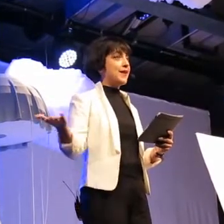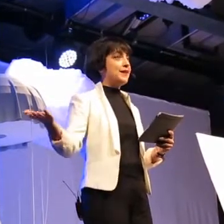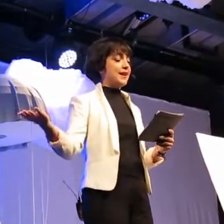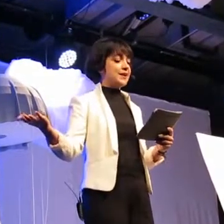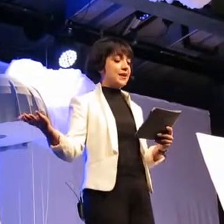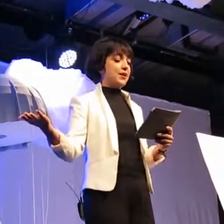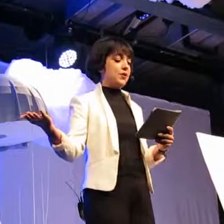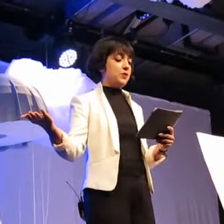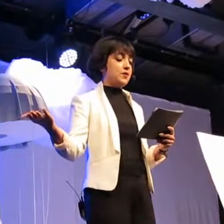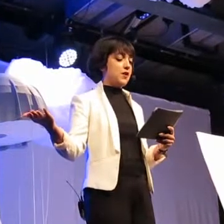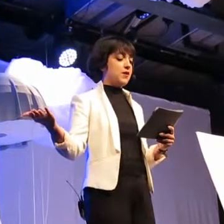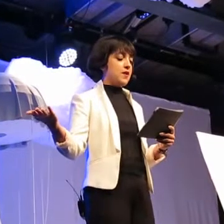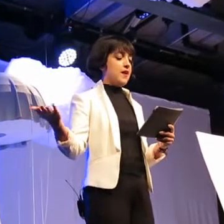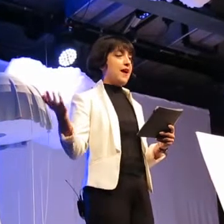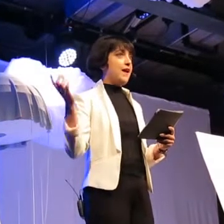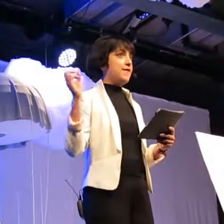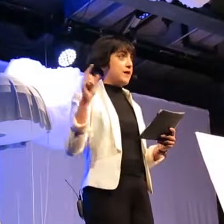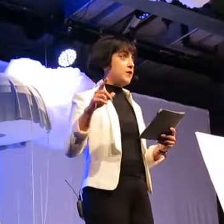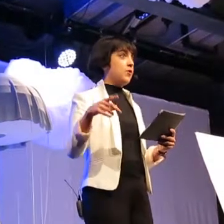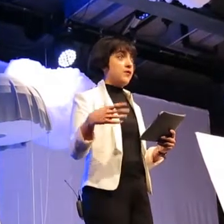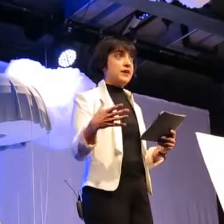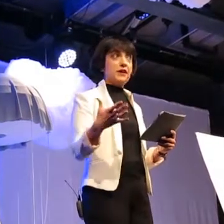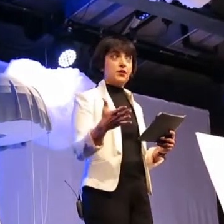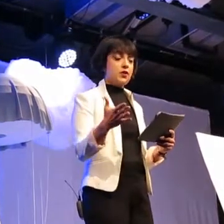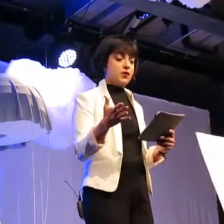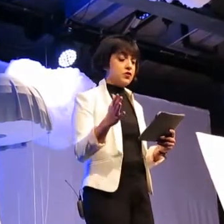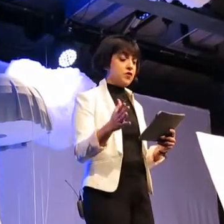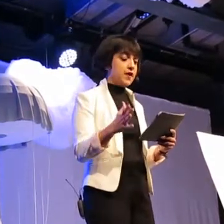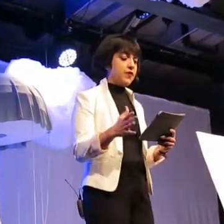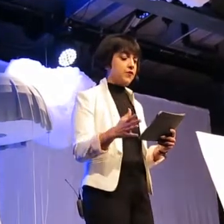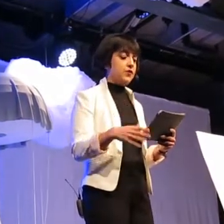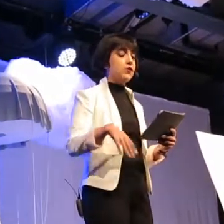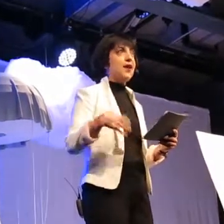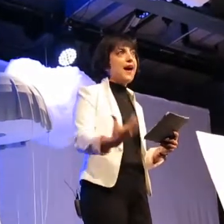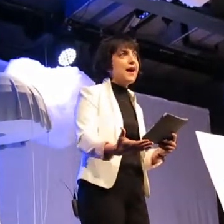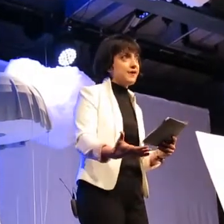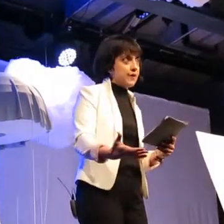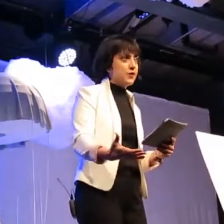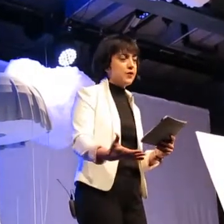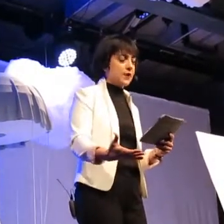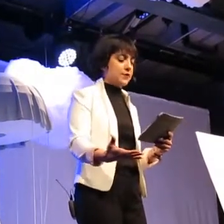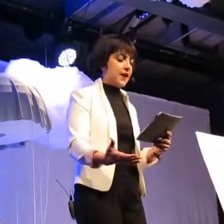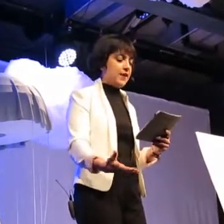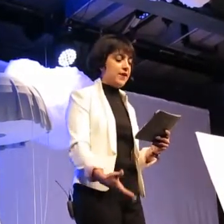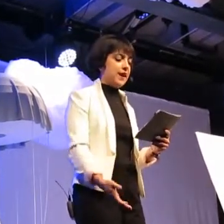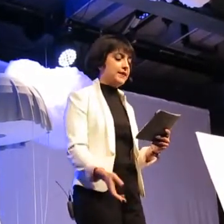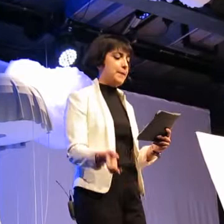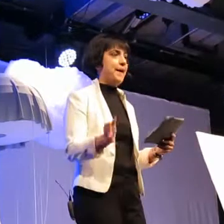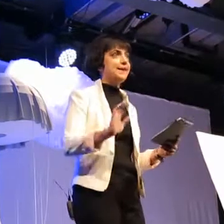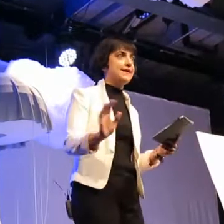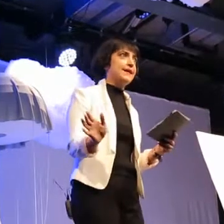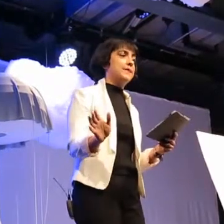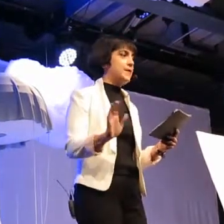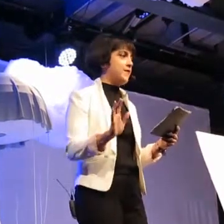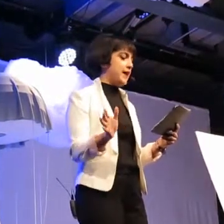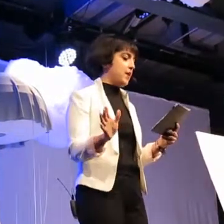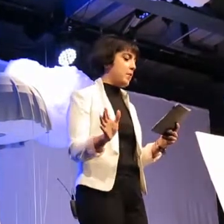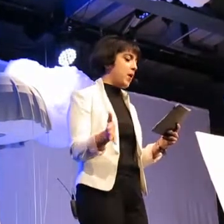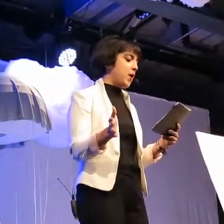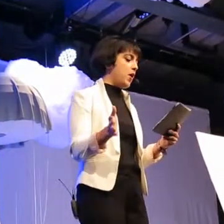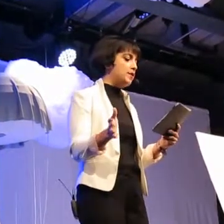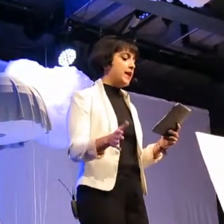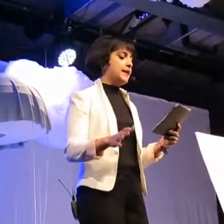trendkänsliga, framförallt kanske här i huvudstaden. Även om vi inte alltid tycks förstå varför så lär vi oss genom trender att det är bättre